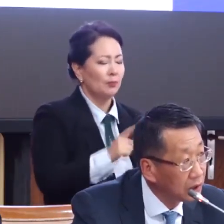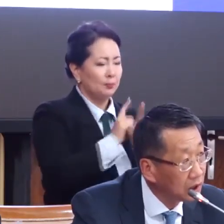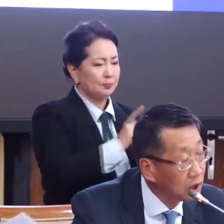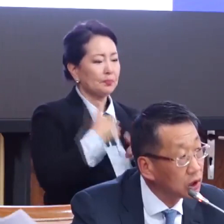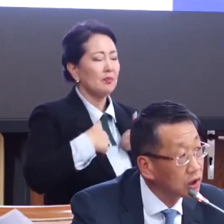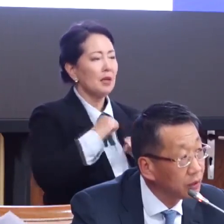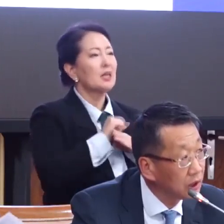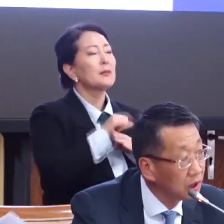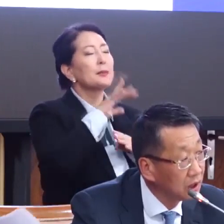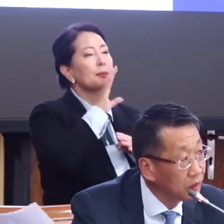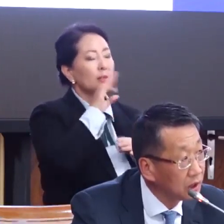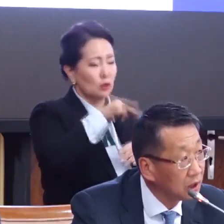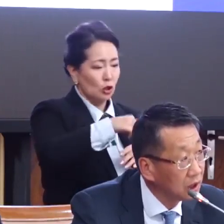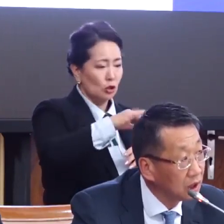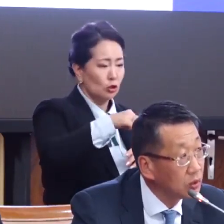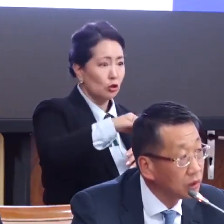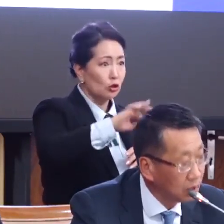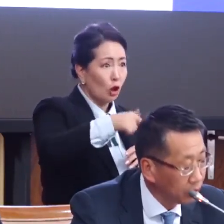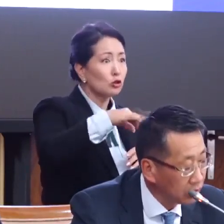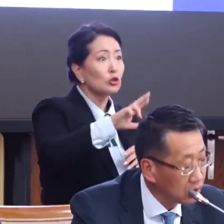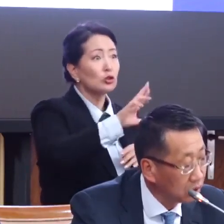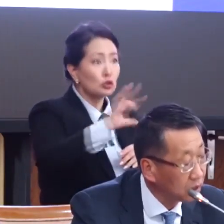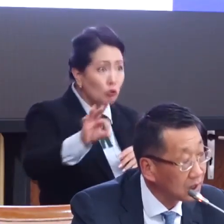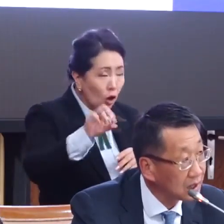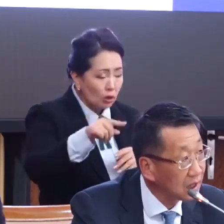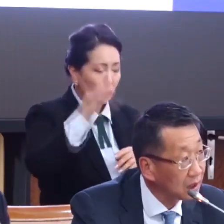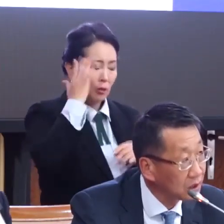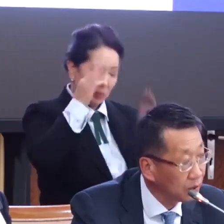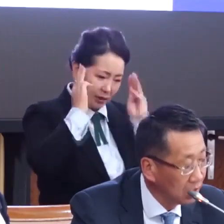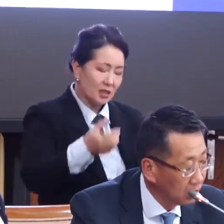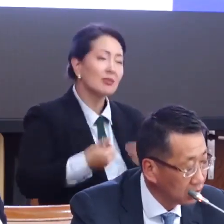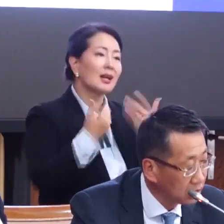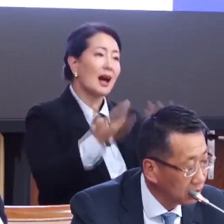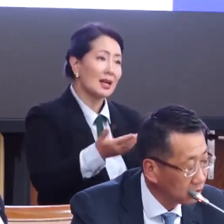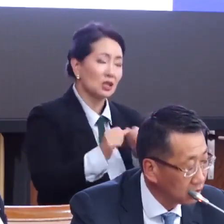тогтолцоог бид нар дэмжих ийм зүйл ийм бодлогын шийдвэрүүд бас гарсан гэдэг нь би онцлж хэлье гэж бодож байна.